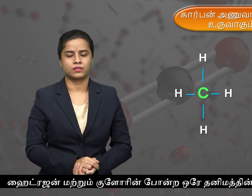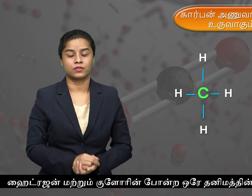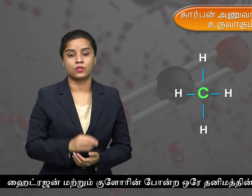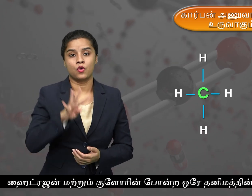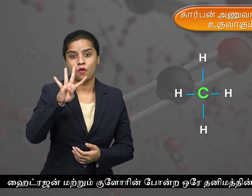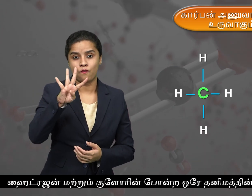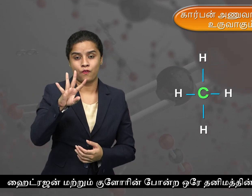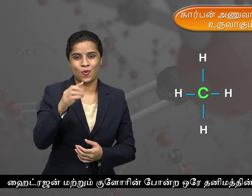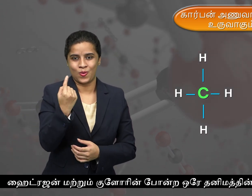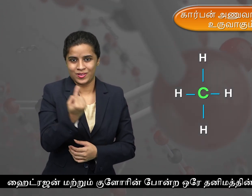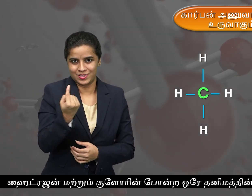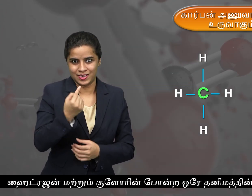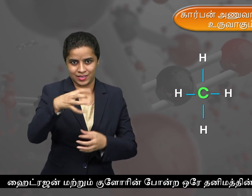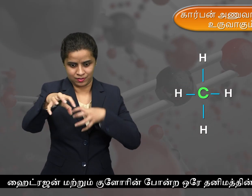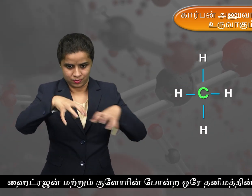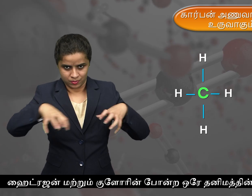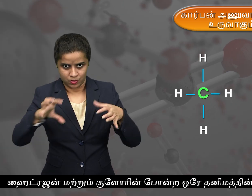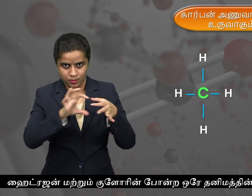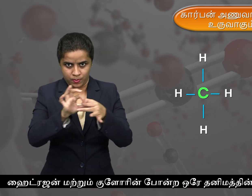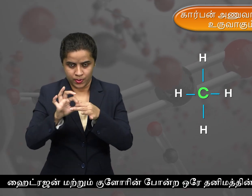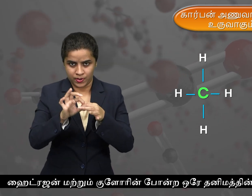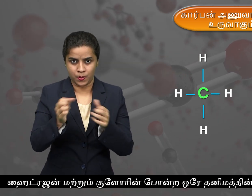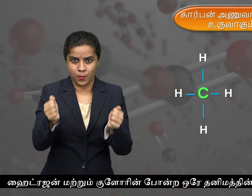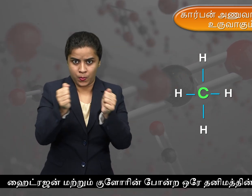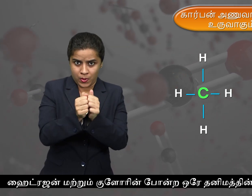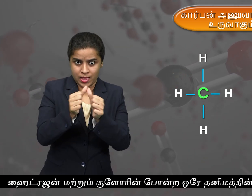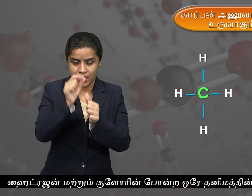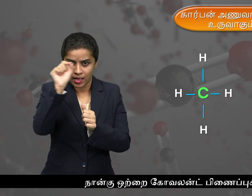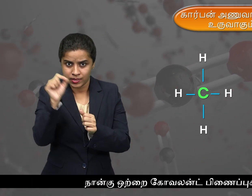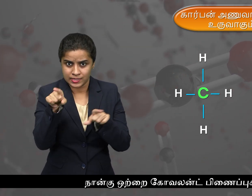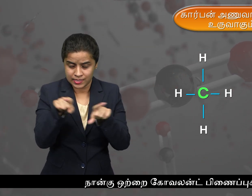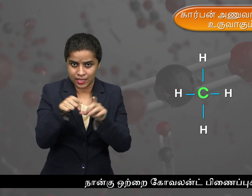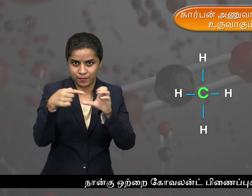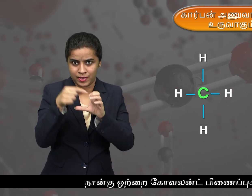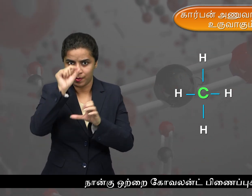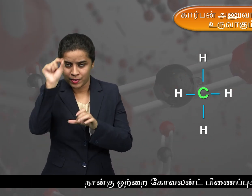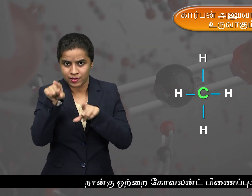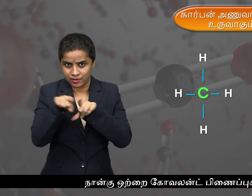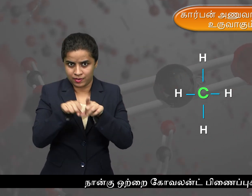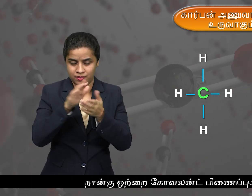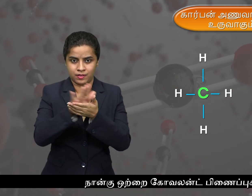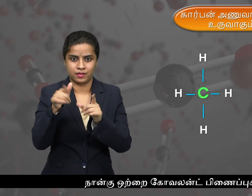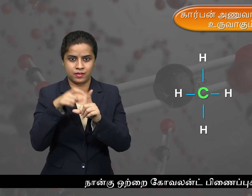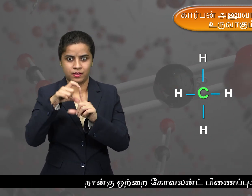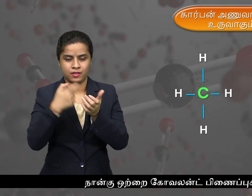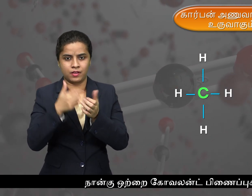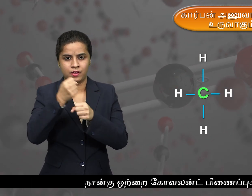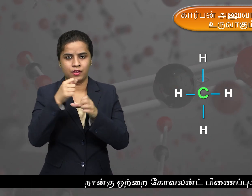ஹைட்ரஜன் மற்றும் குளோரின் போன்ற ஒரே தனிமத்தின் அணுக்கள் கொண்ட 4 ஒற்றை கோவலன்ட் பிணைப்புகள்,